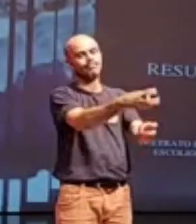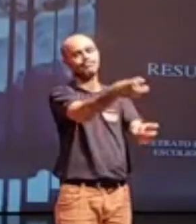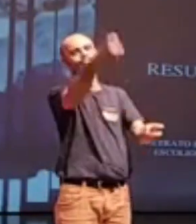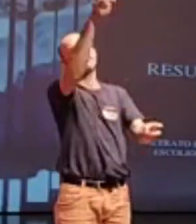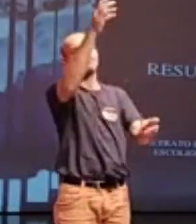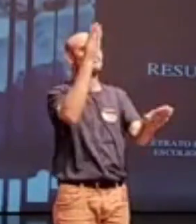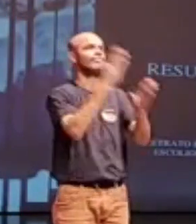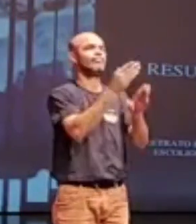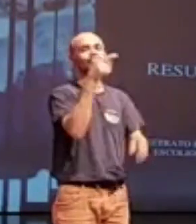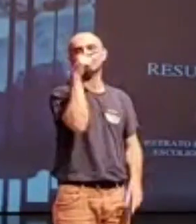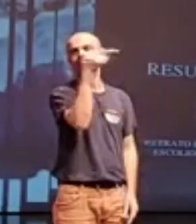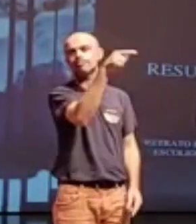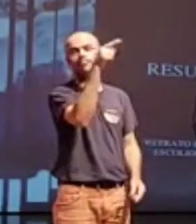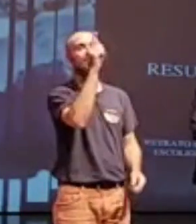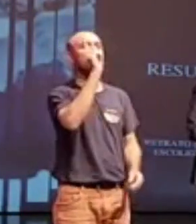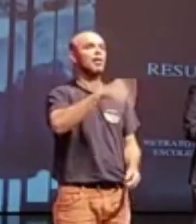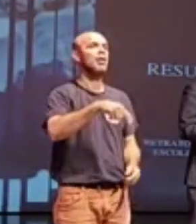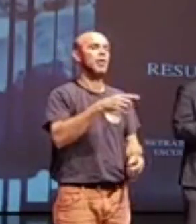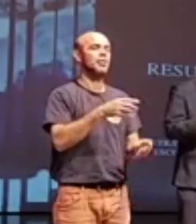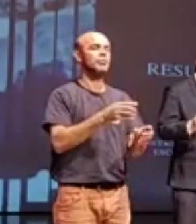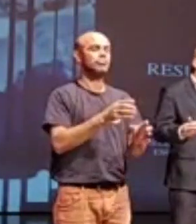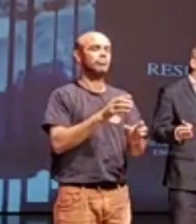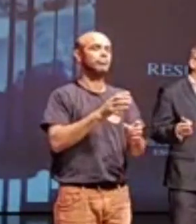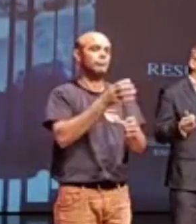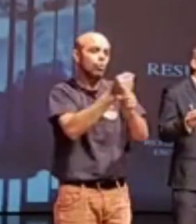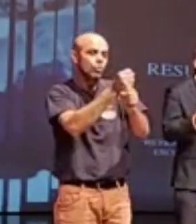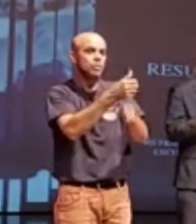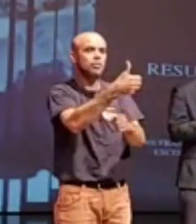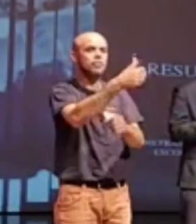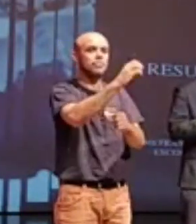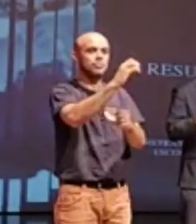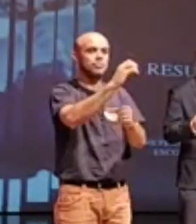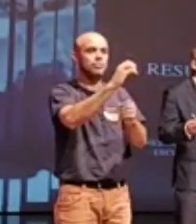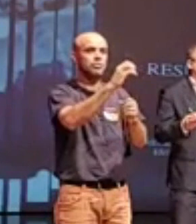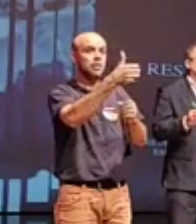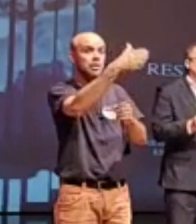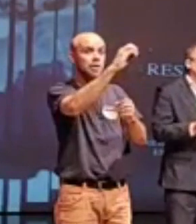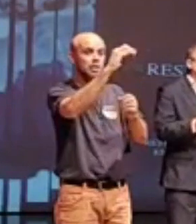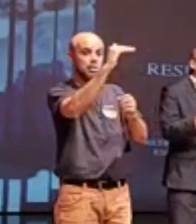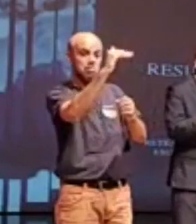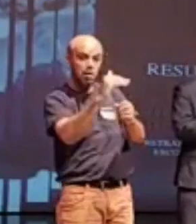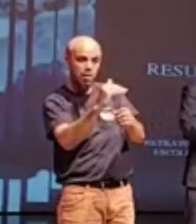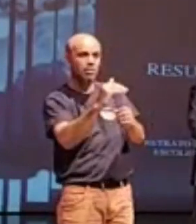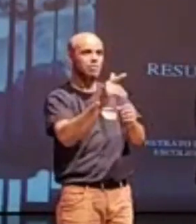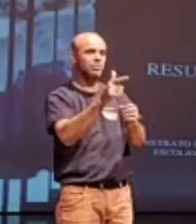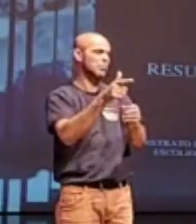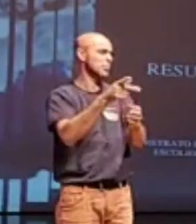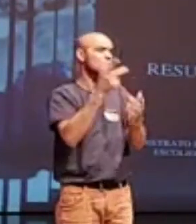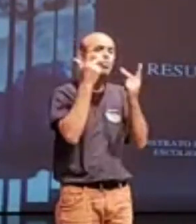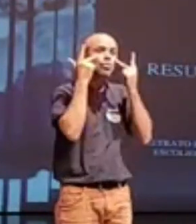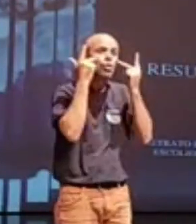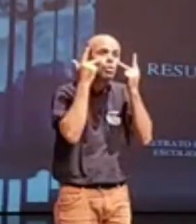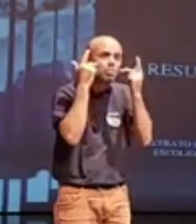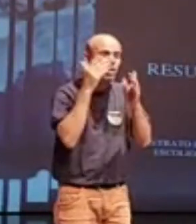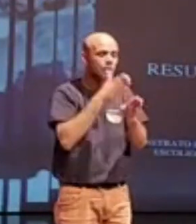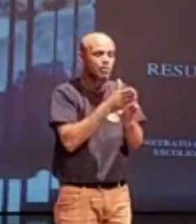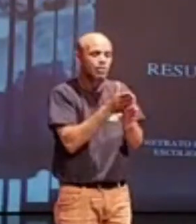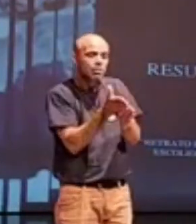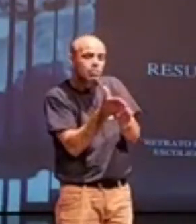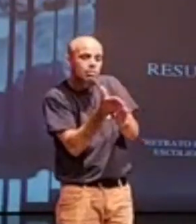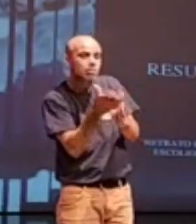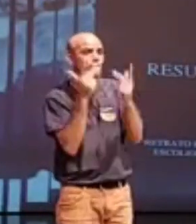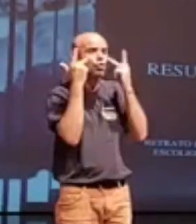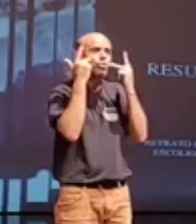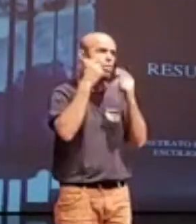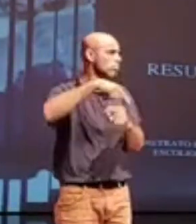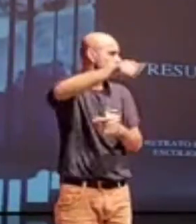Então o diagnóstico já tem definido esse valor. Porque abaixo de 10 graus, 9, 8 graus, é muito frequente todo mundo ter um pequeno desvio lateral na coluna.